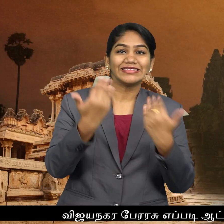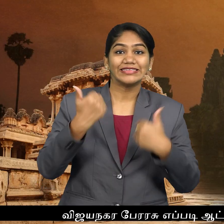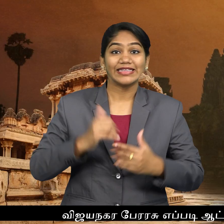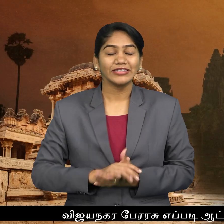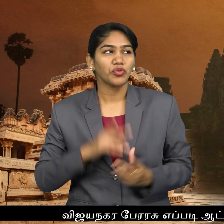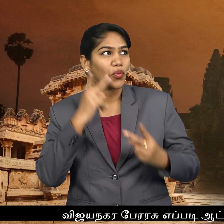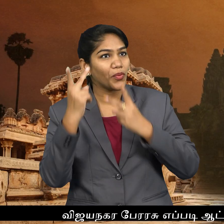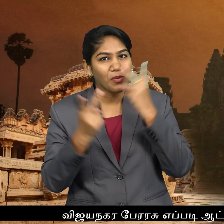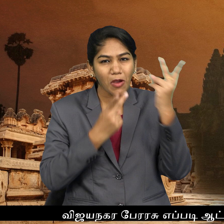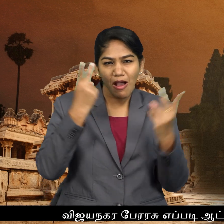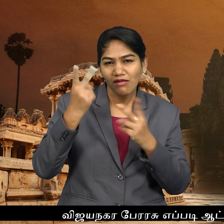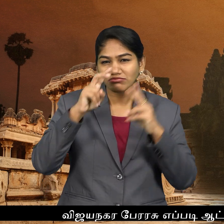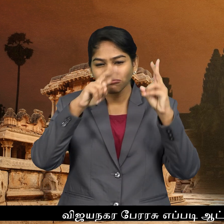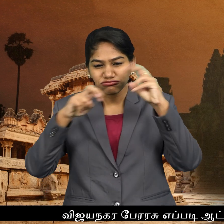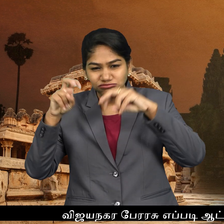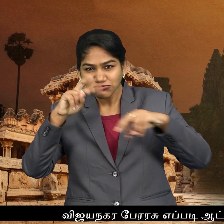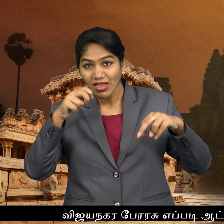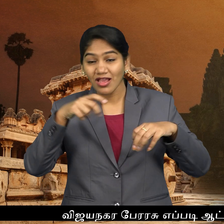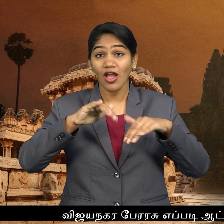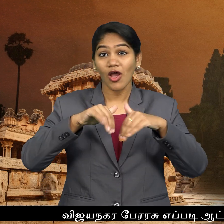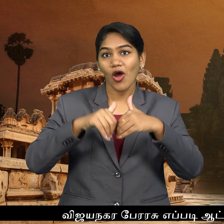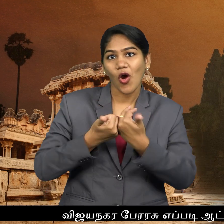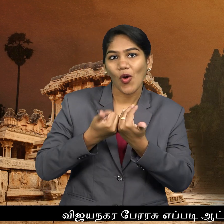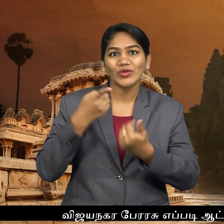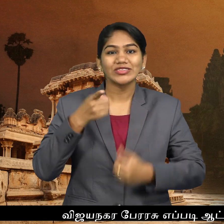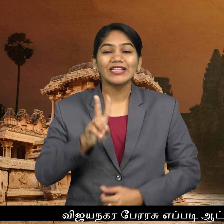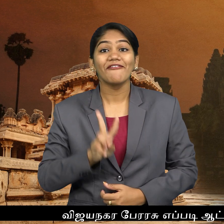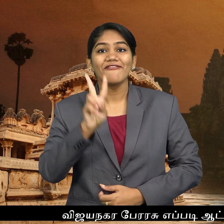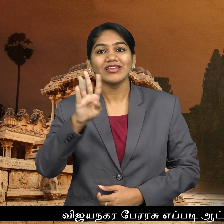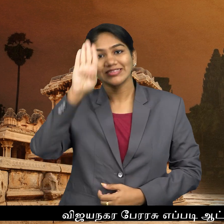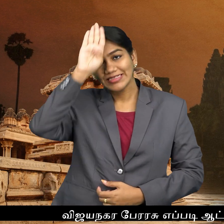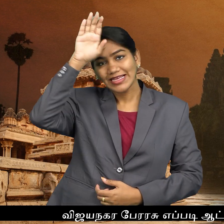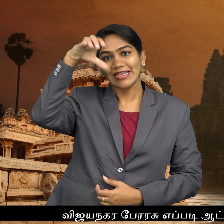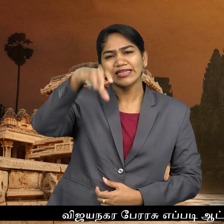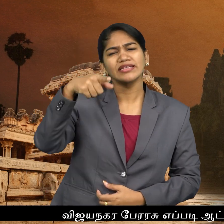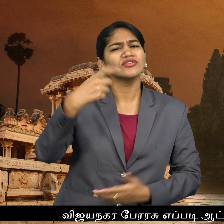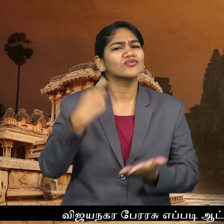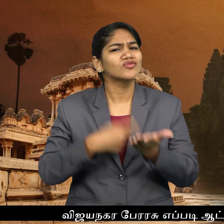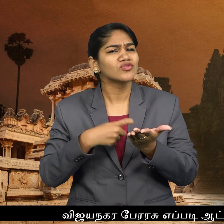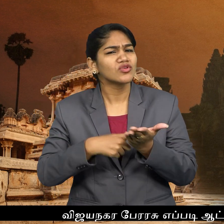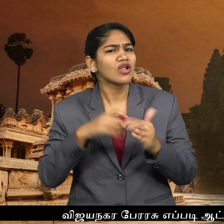விஜயநகர பேரரசு எப்படி ஆட்சி செய்தது என்பதை பார்ப்போம்.